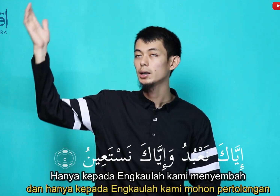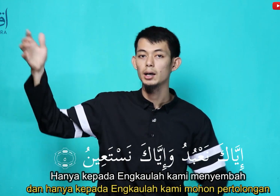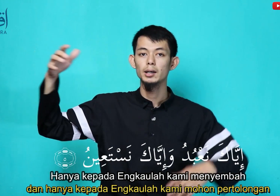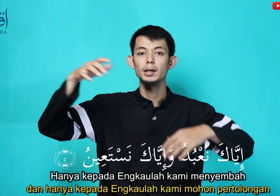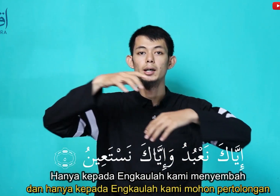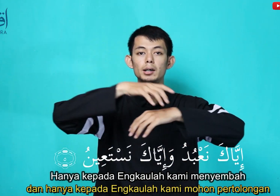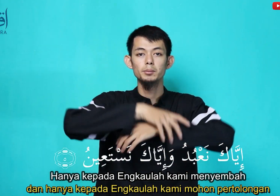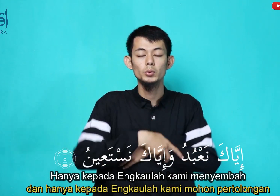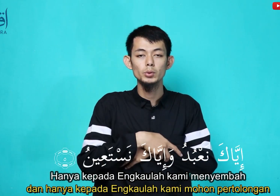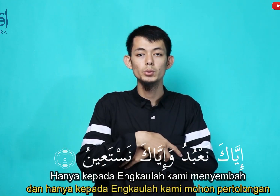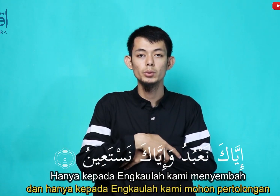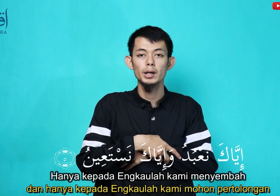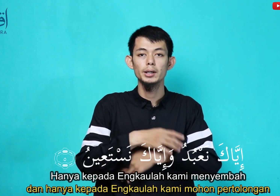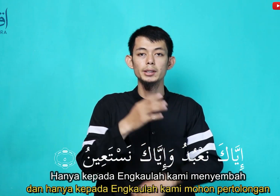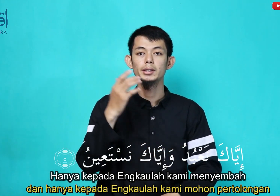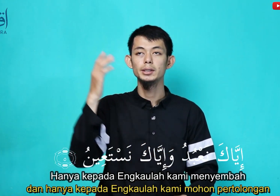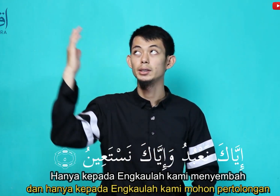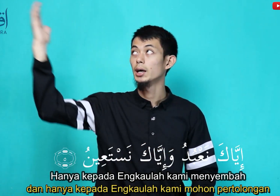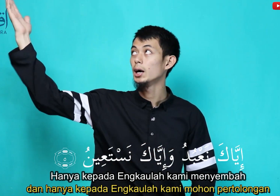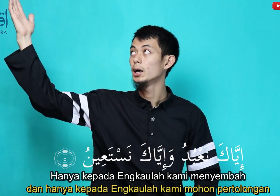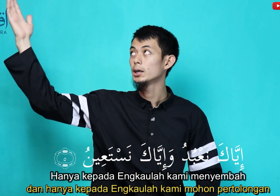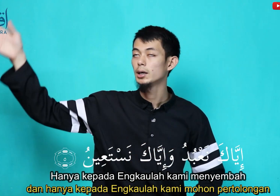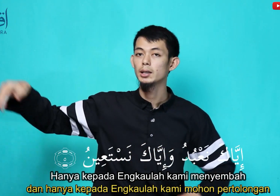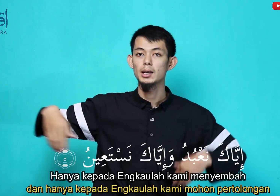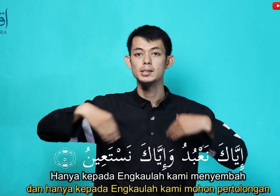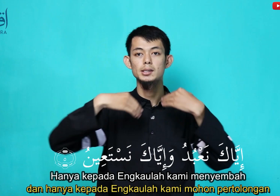Iyyaka na'budu wa iyyaka